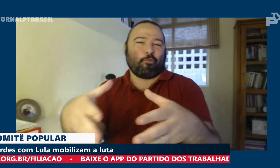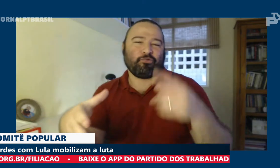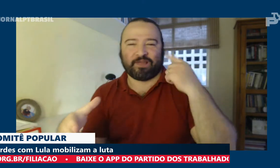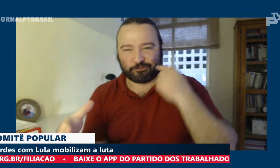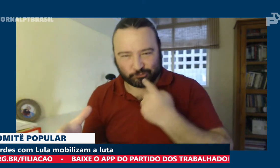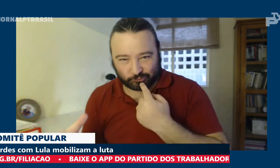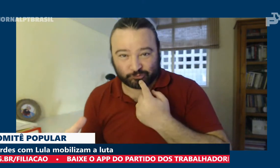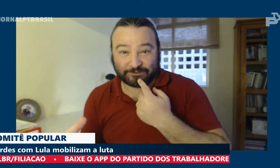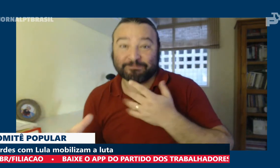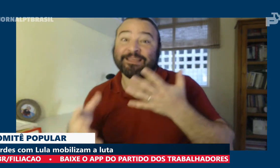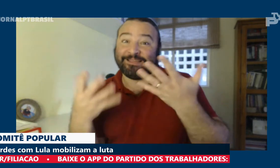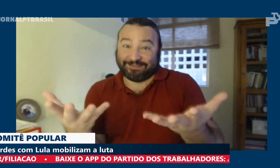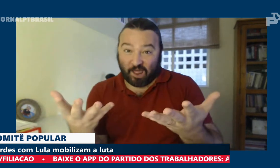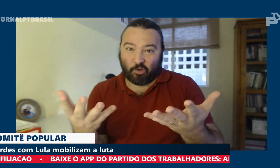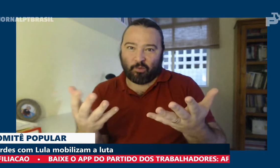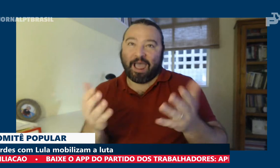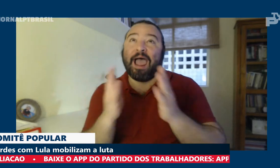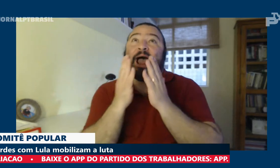A gente não